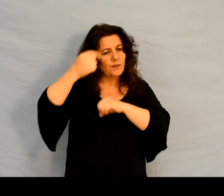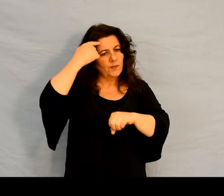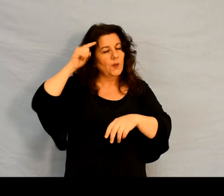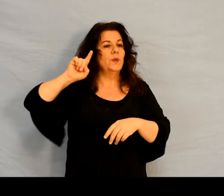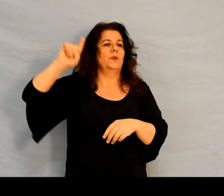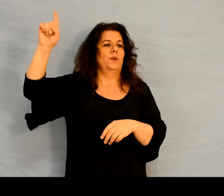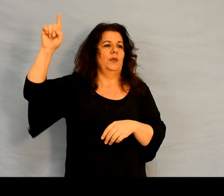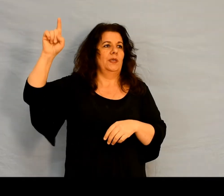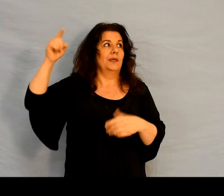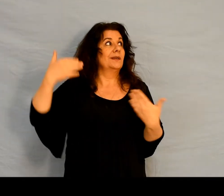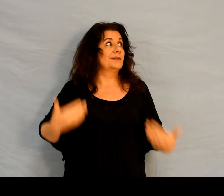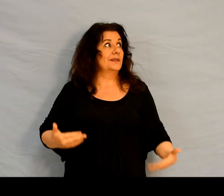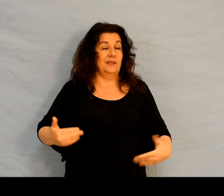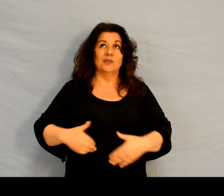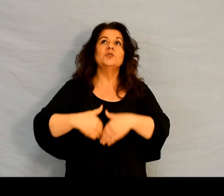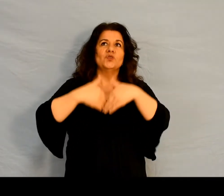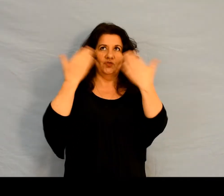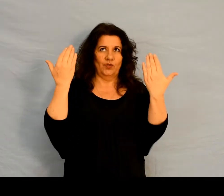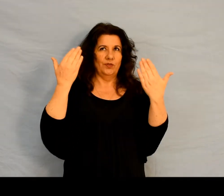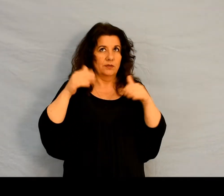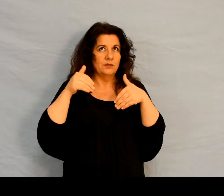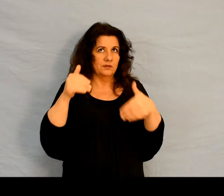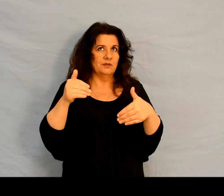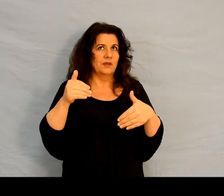nuit vient où personne ne pourra plus travailler.